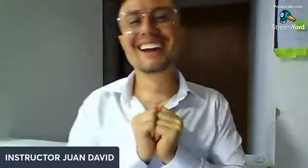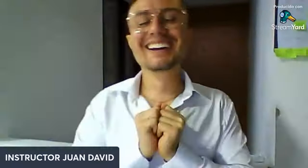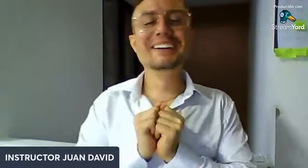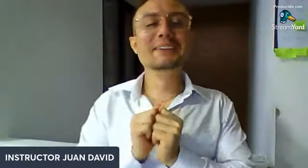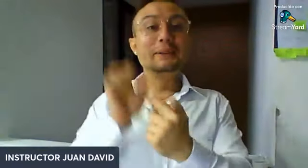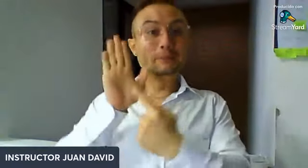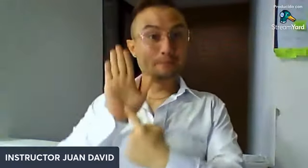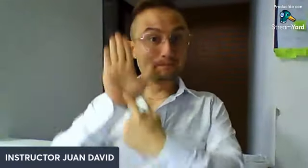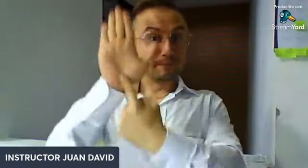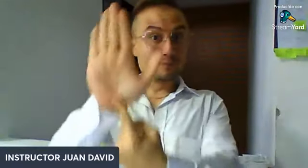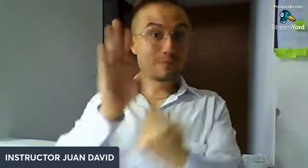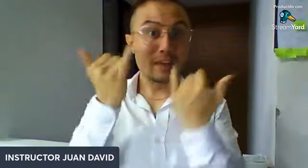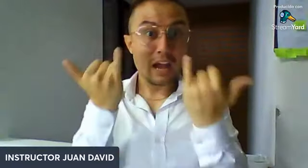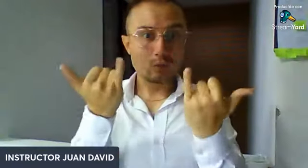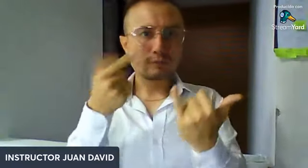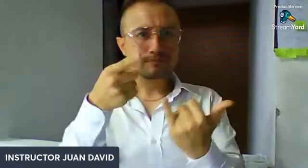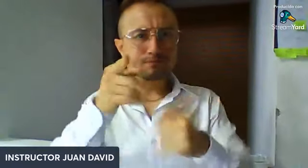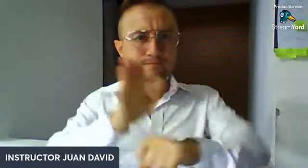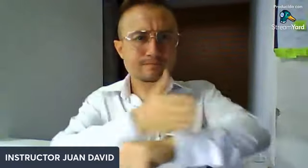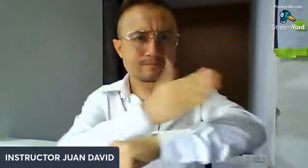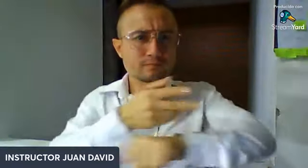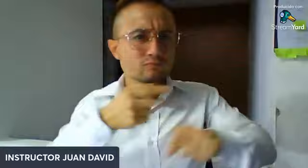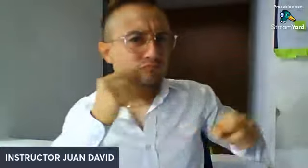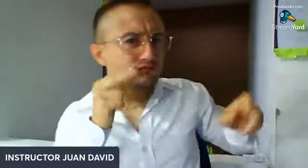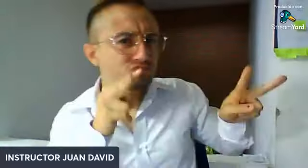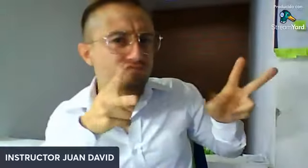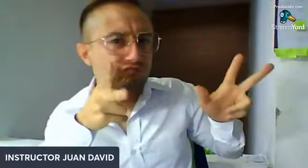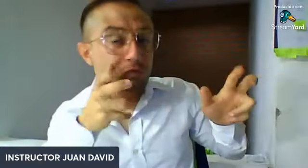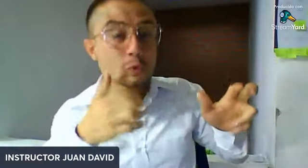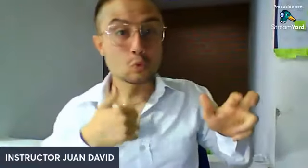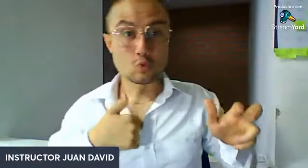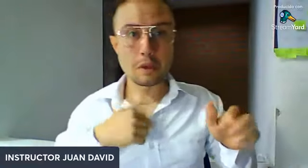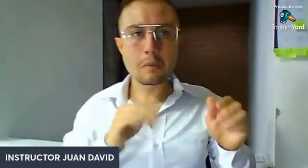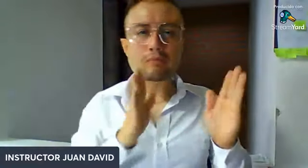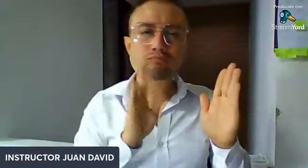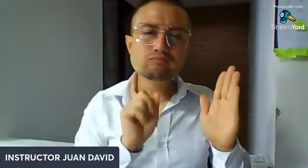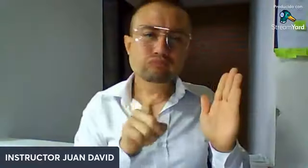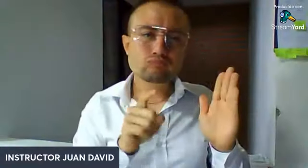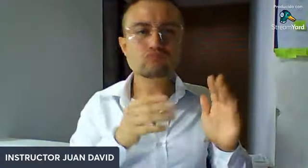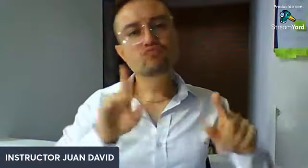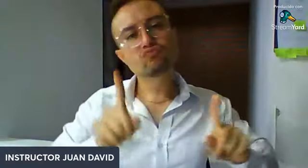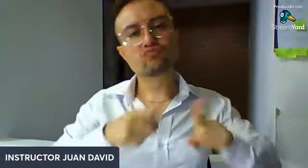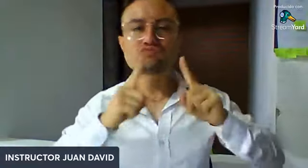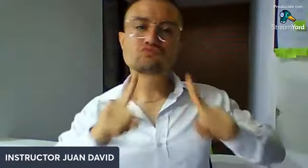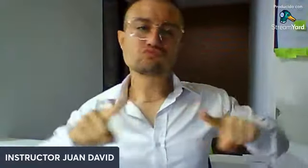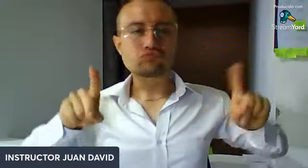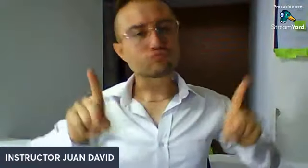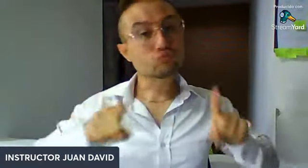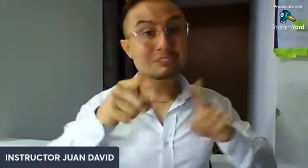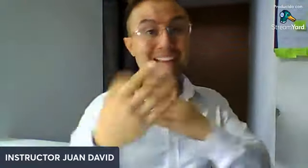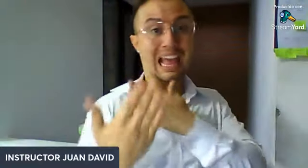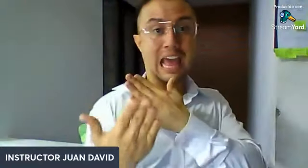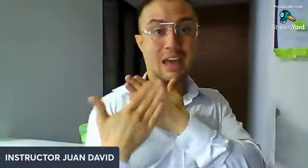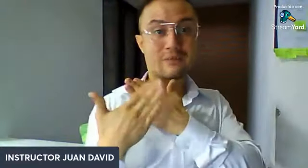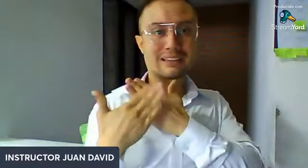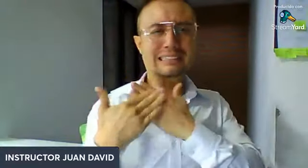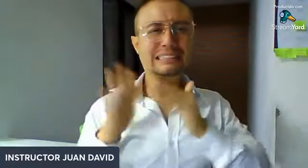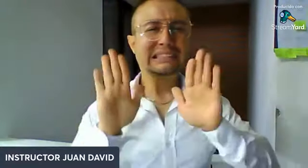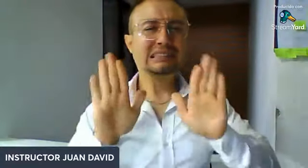ampliar mucho más la pantalla. Bueno, este es el video que ustedes van a ver ahora. Es una canción en lengua de señas. Yo lo voy a